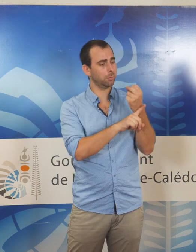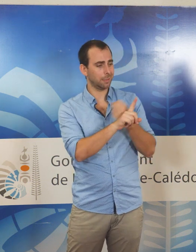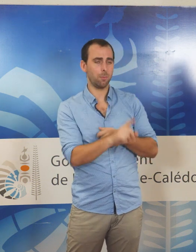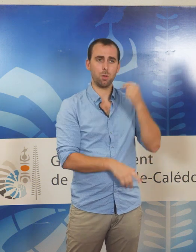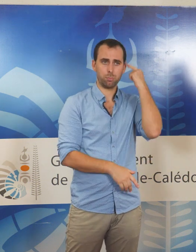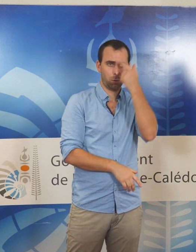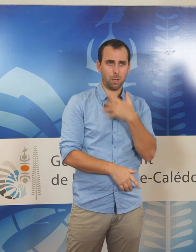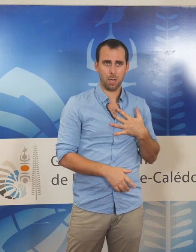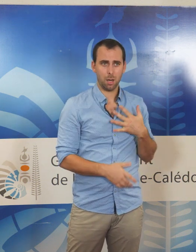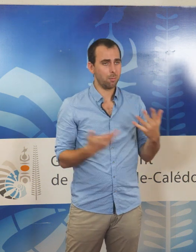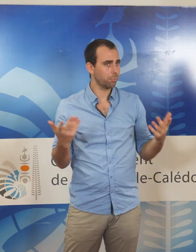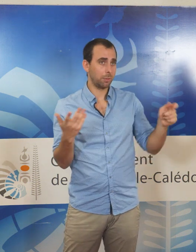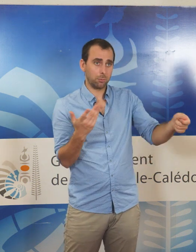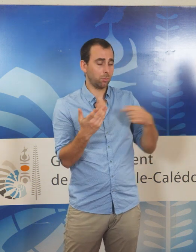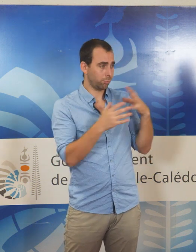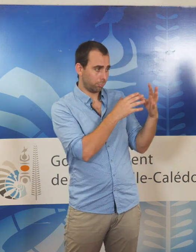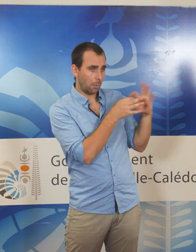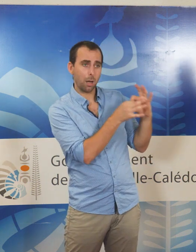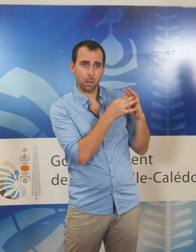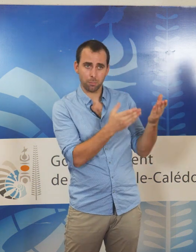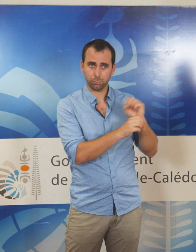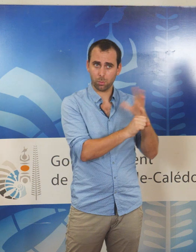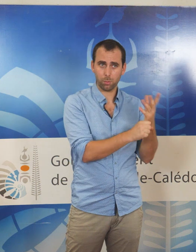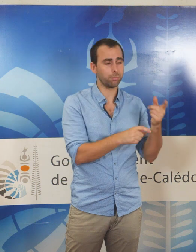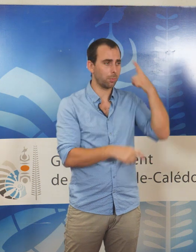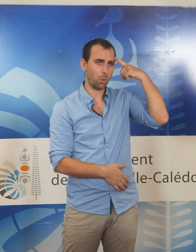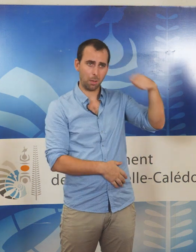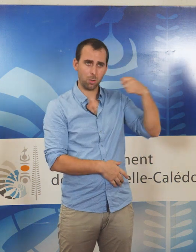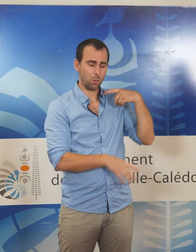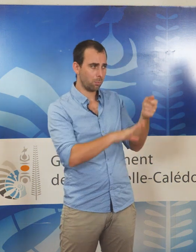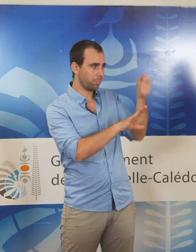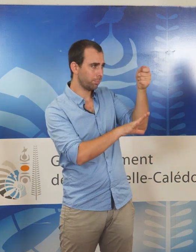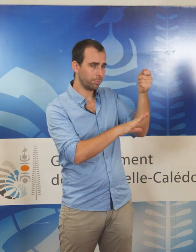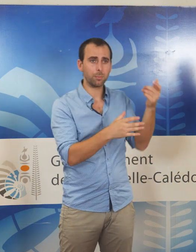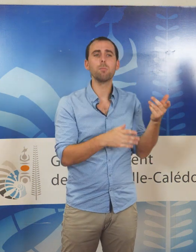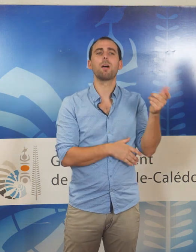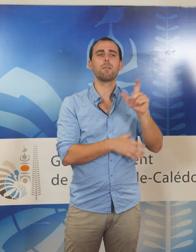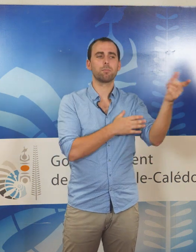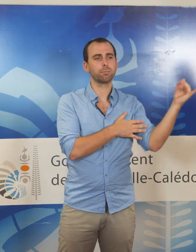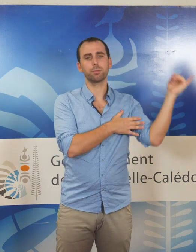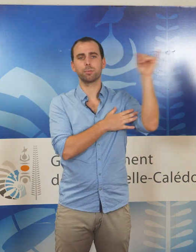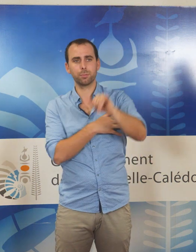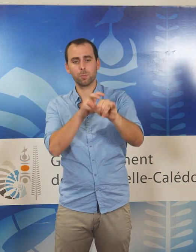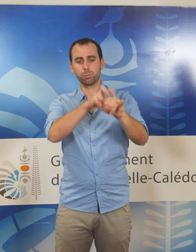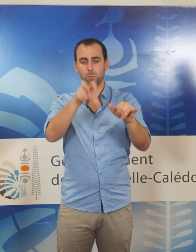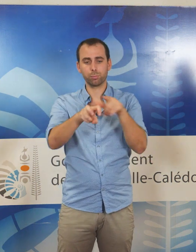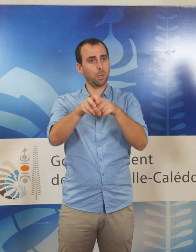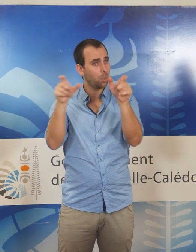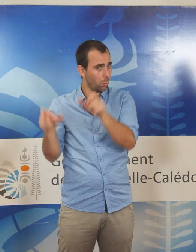les symptômes ORL, qui peuvent être liés, une prise de température. Les personnes arrivent en Nouvelle-Calédonie, il y a un nouveau